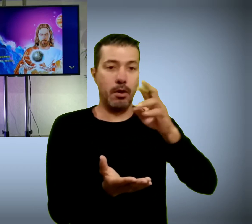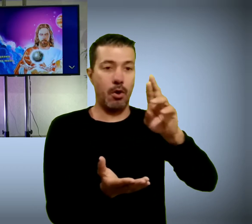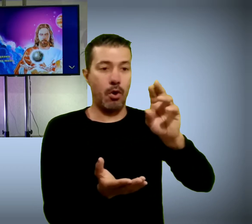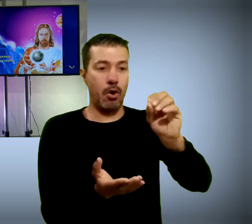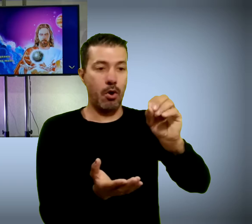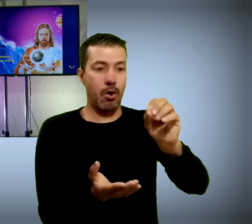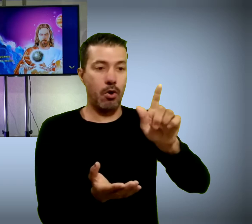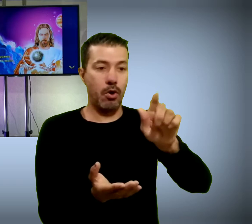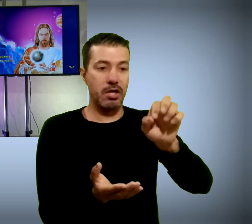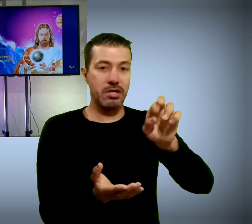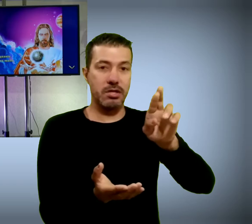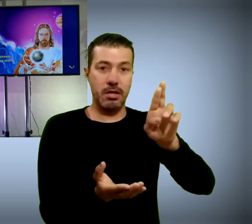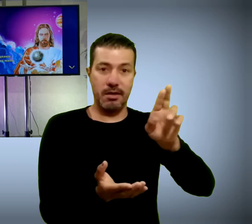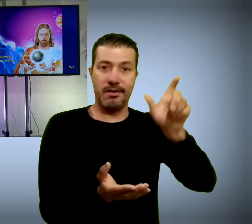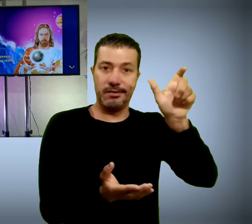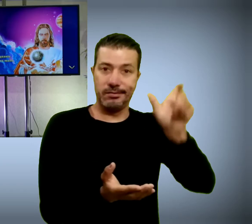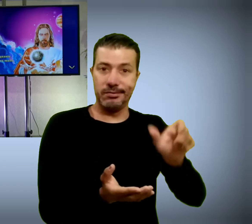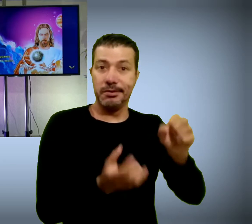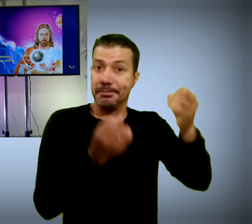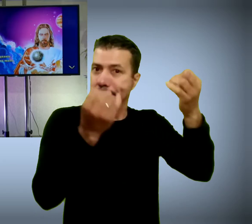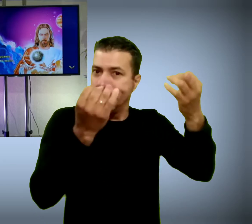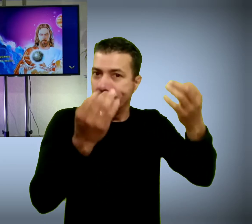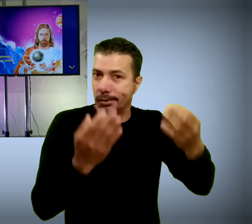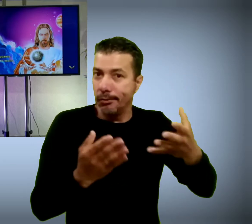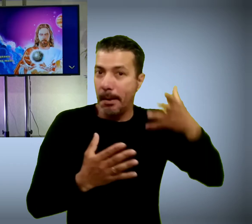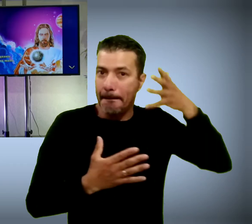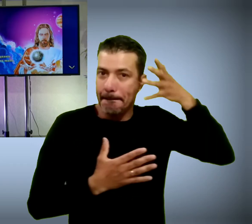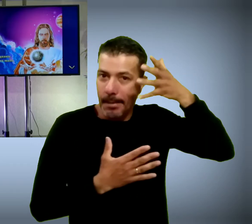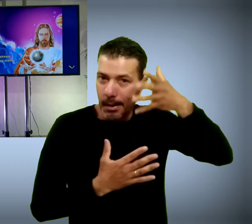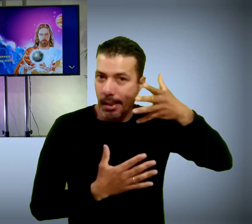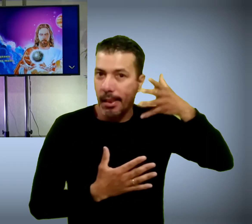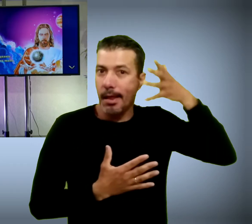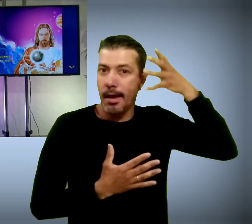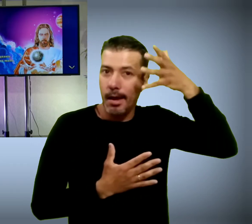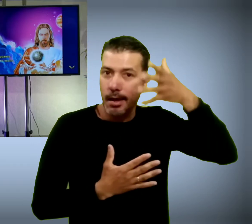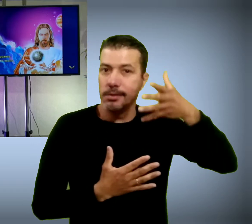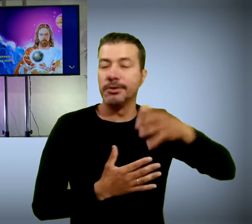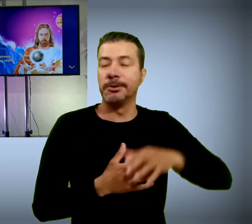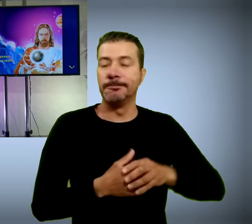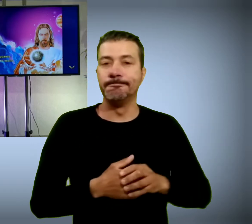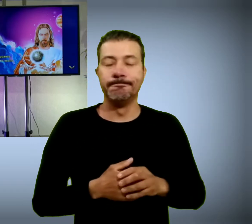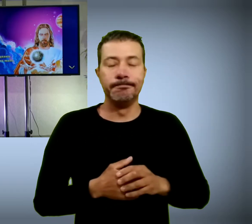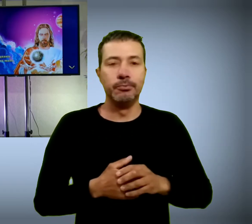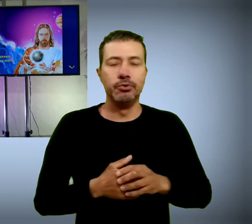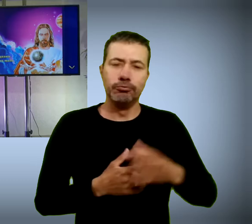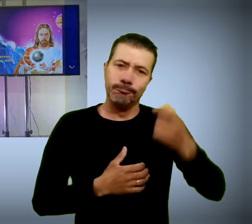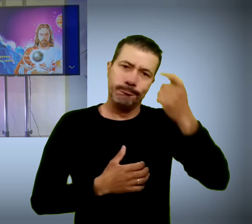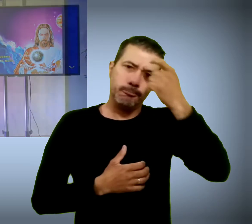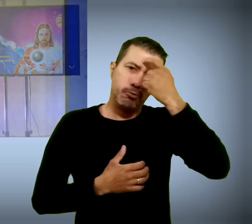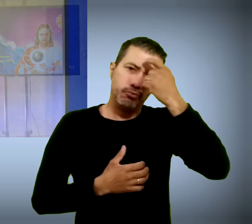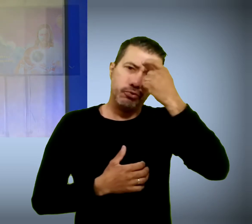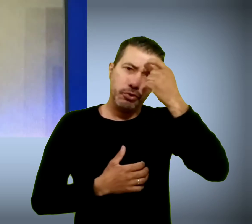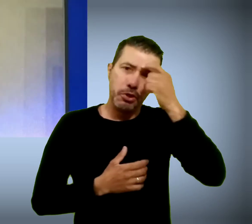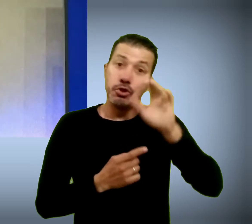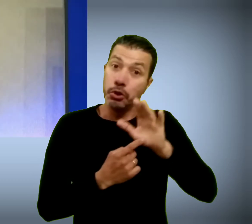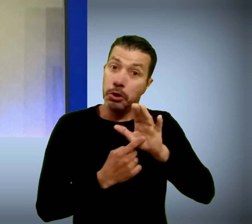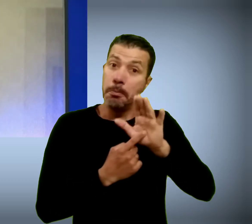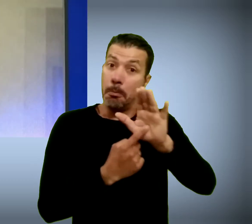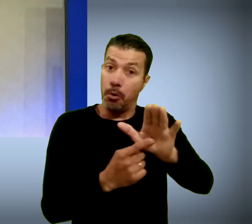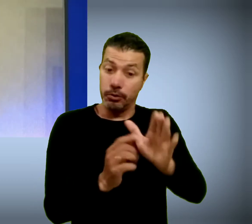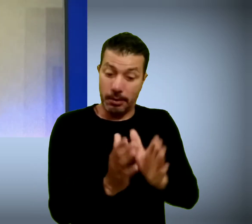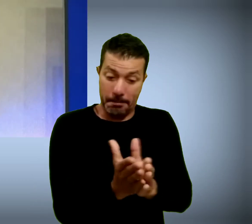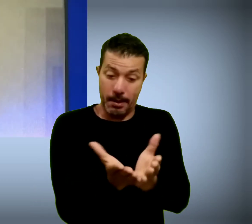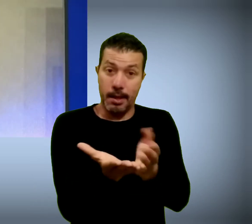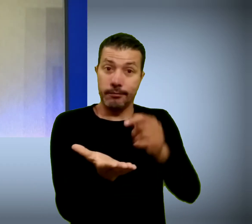a primeira palestra, ela é uma palestra, vou dizer assim, muito racional, que demonstra como a